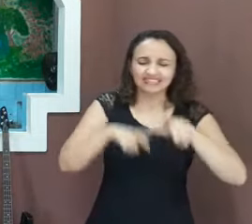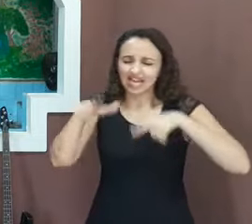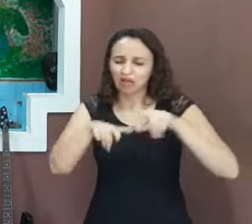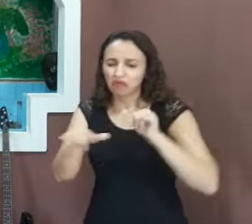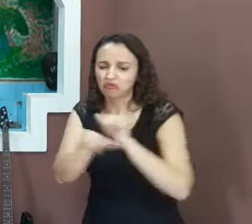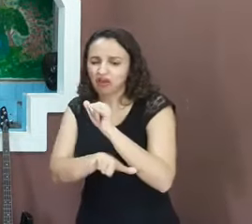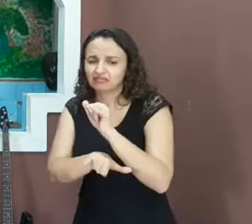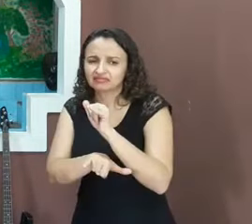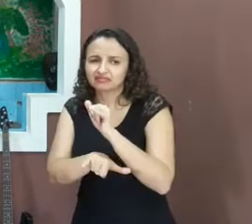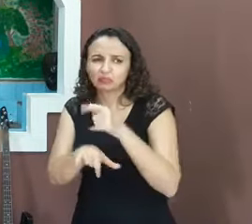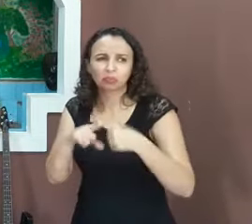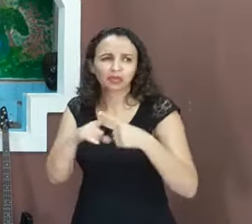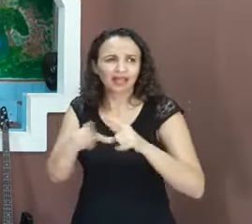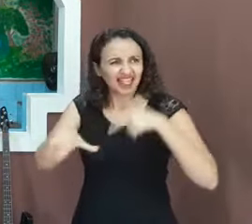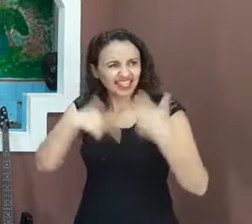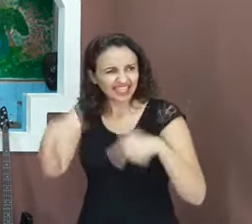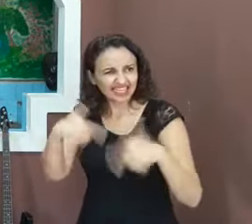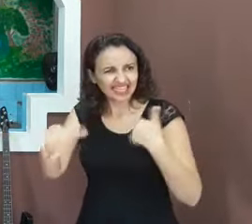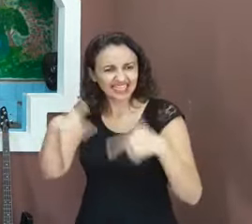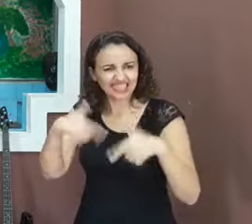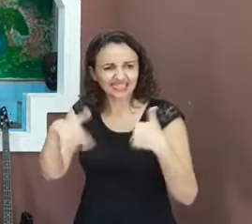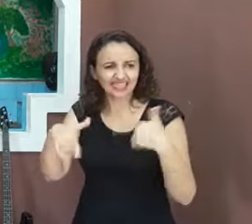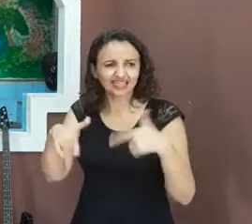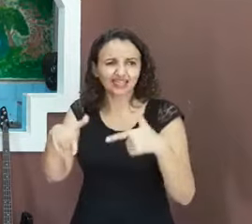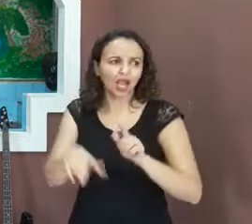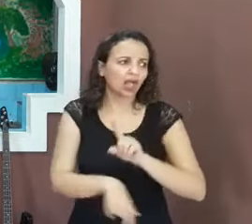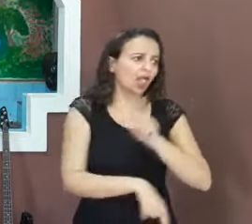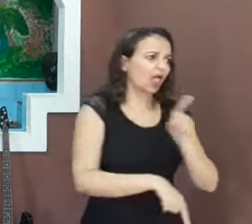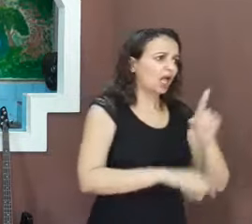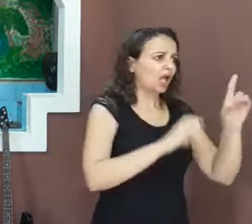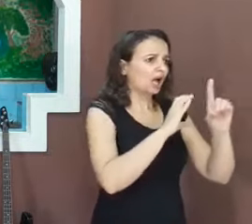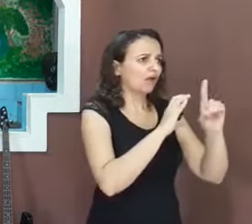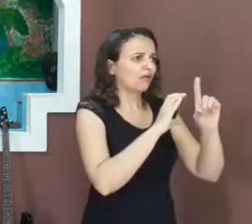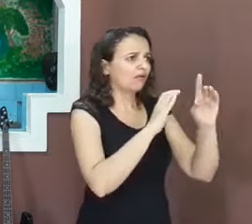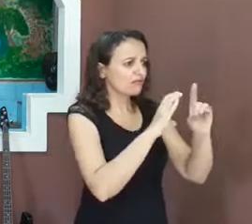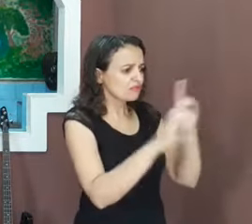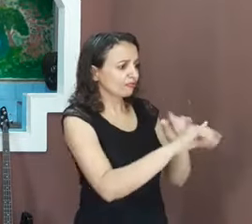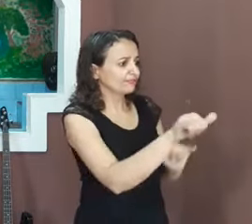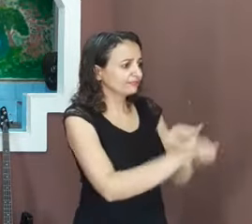Mas tudo bem, por que você é muito cansado? Porque você tem um trabalho, depois colocou mais outro.